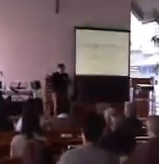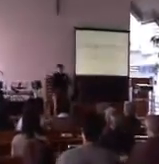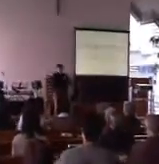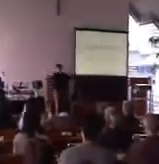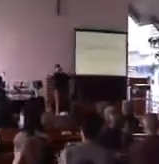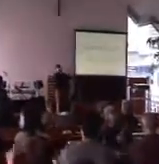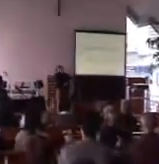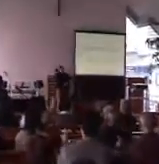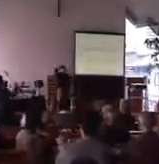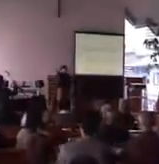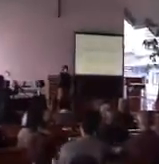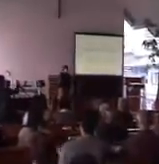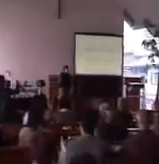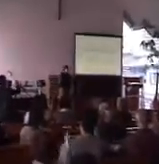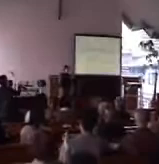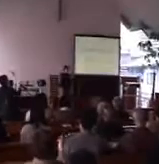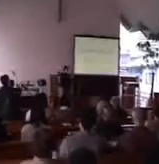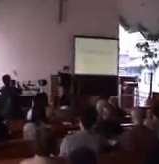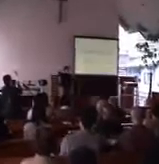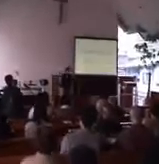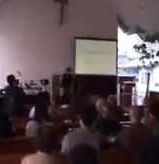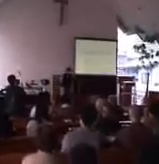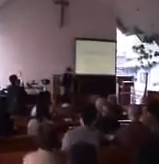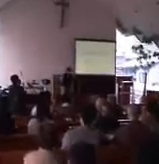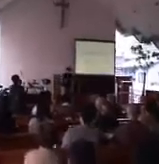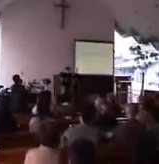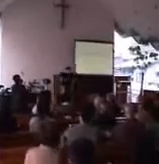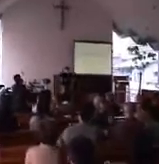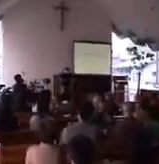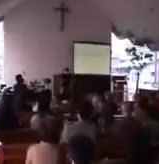は主が作られた。